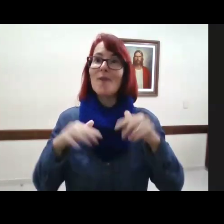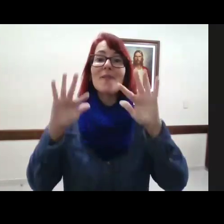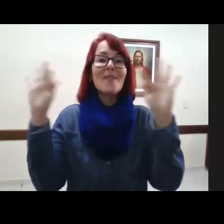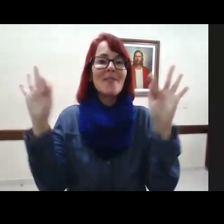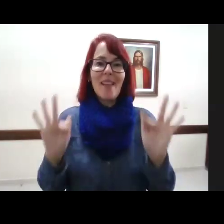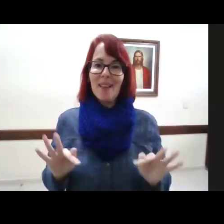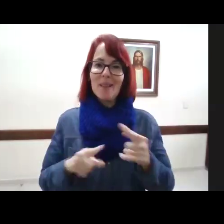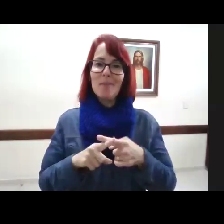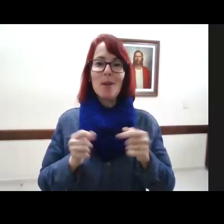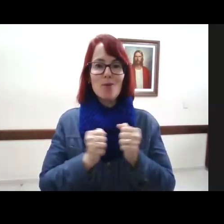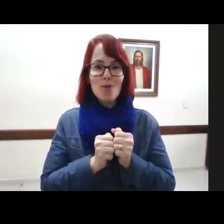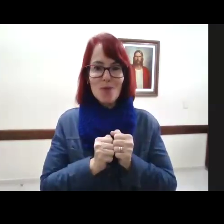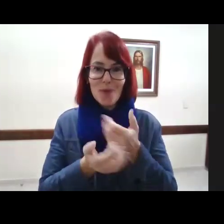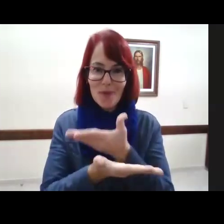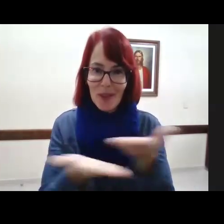estar entre os irmãos.